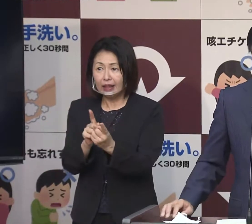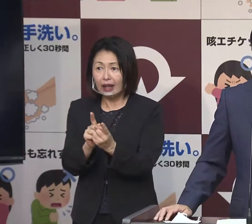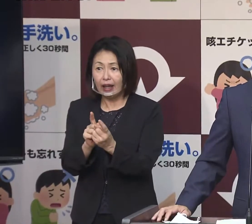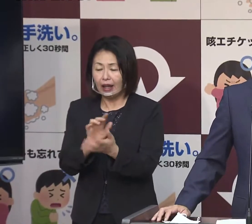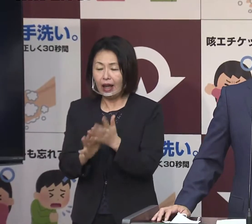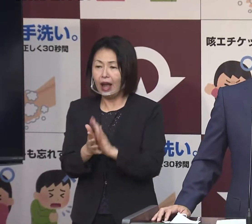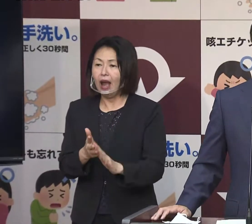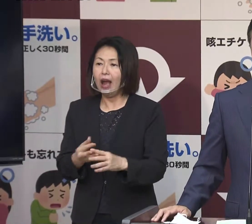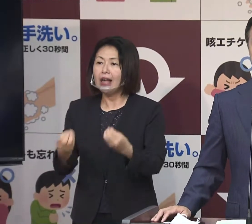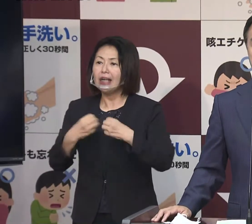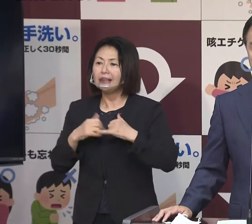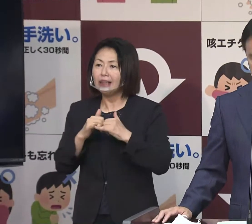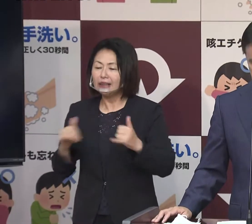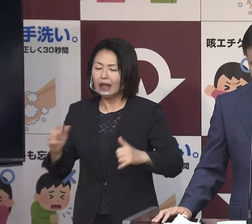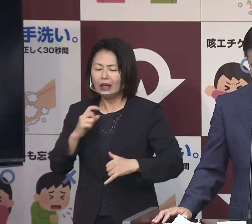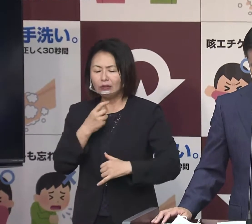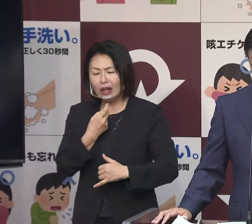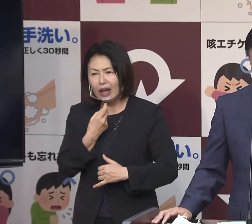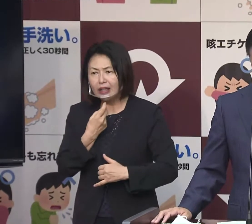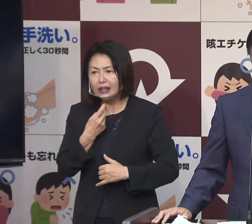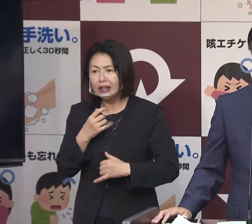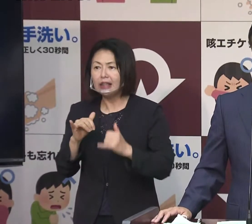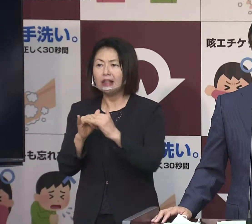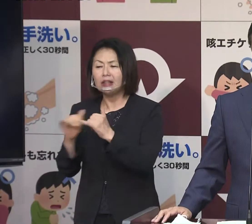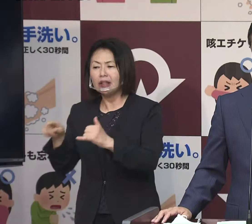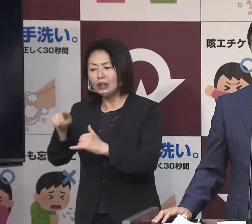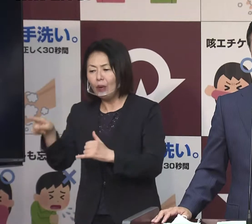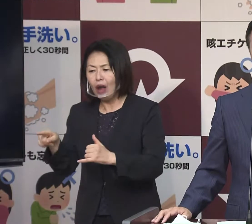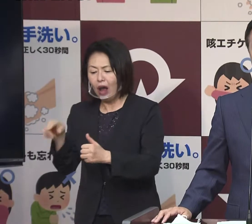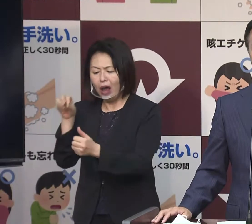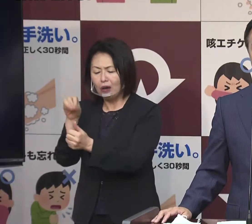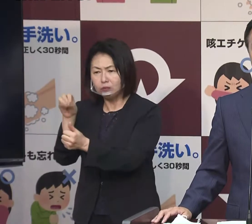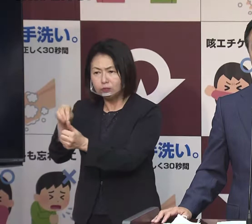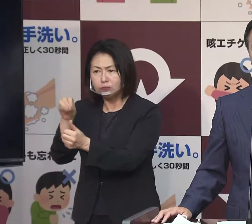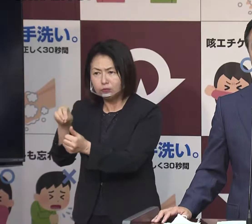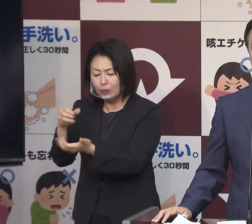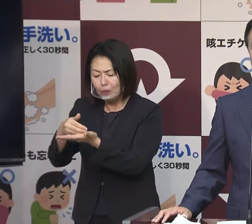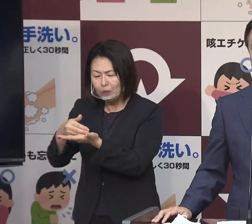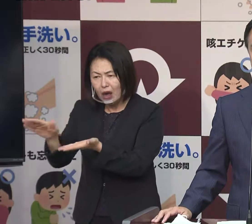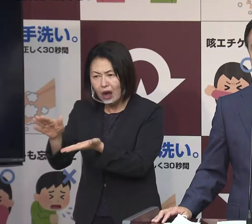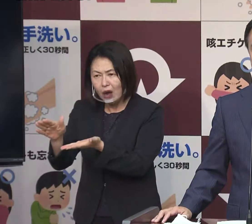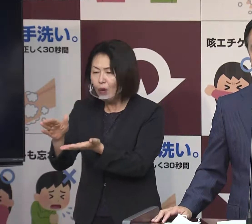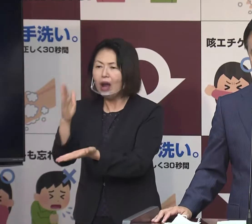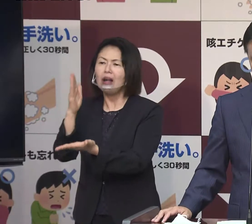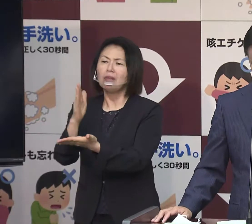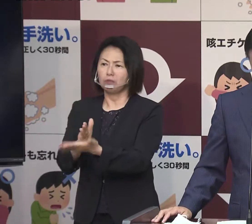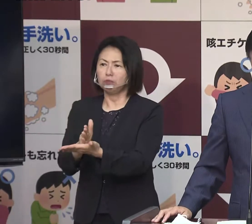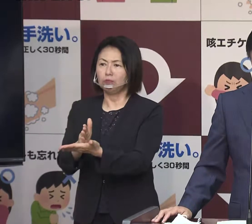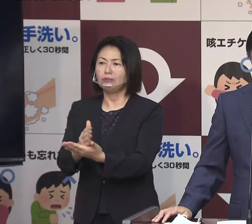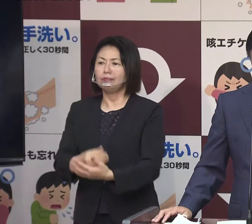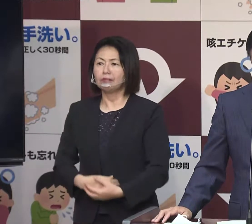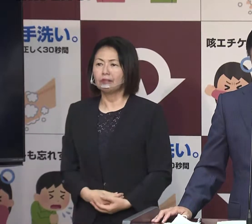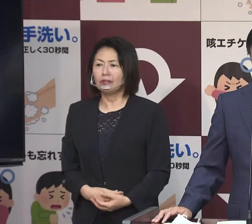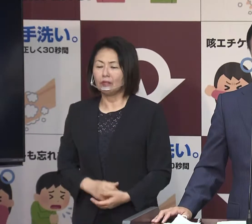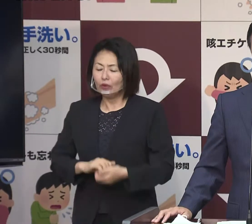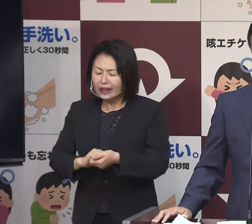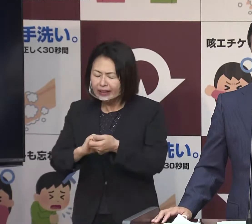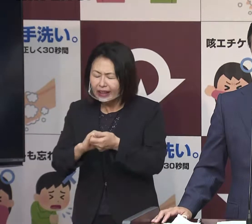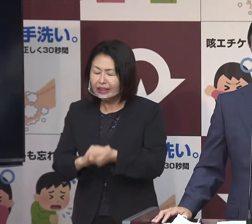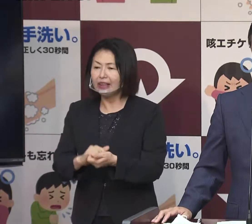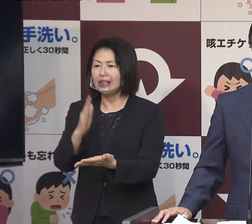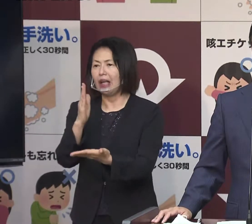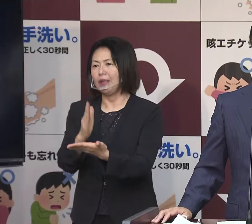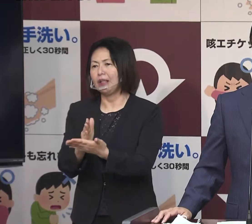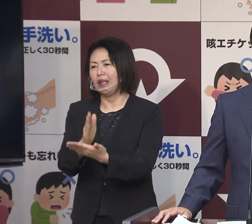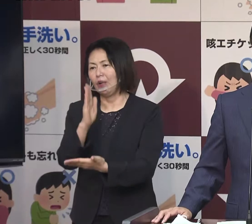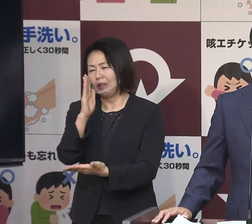感染者や感染の疑いのある方等への誹謗中傷、これは決してあってはなりません。絶対にやめていただきたいと